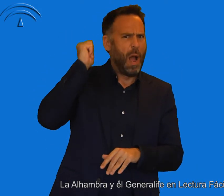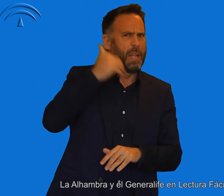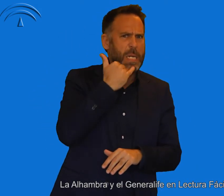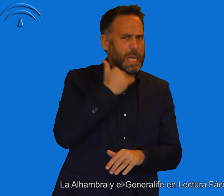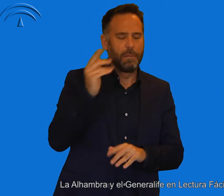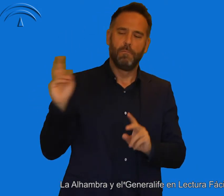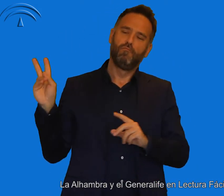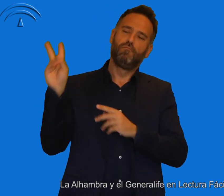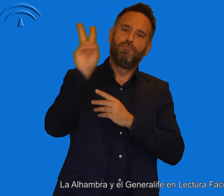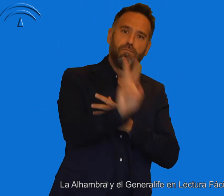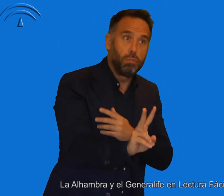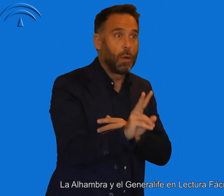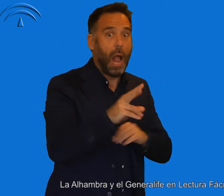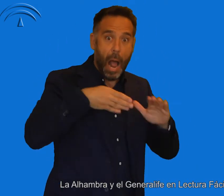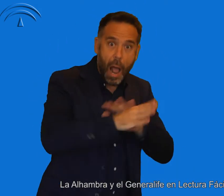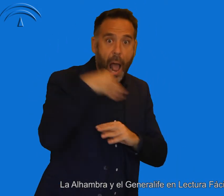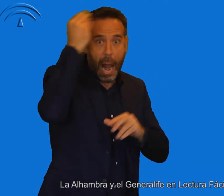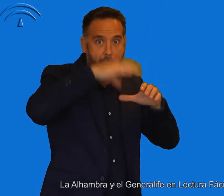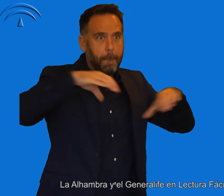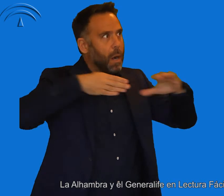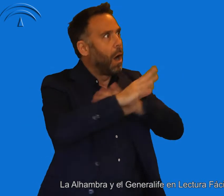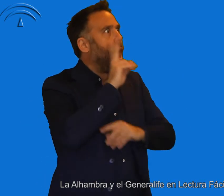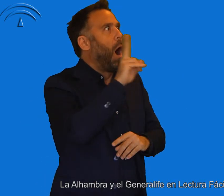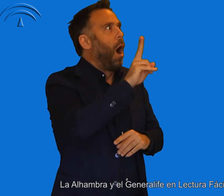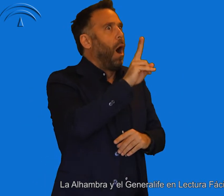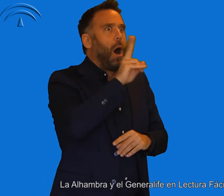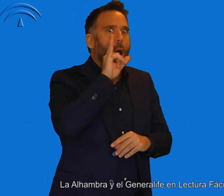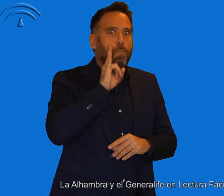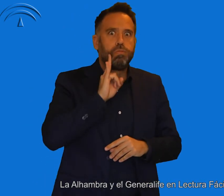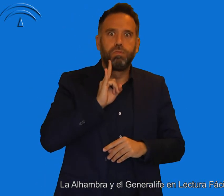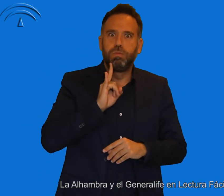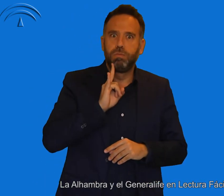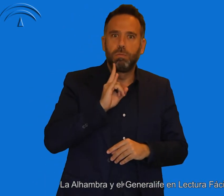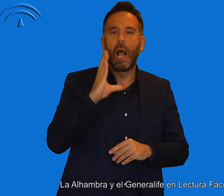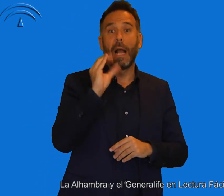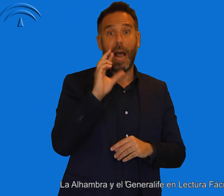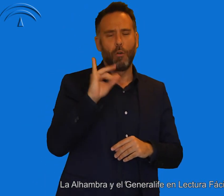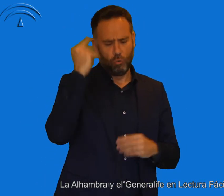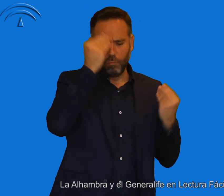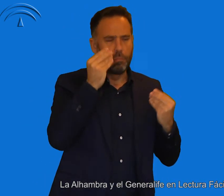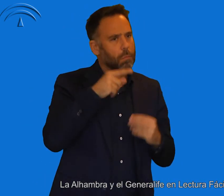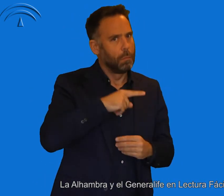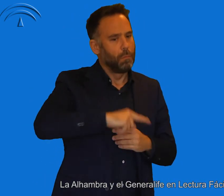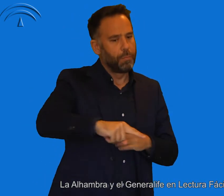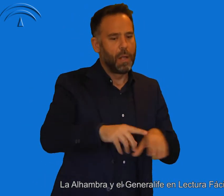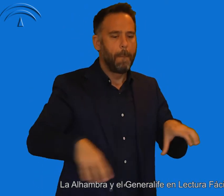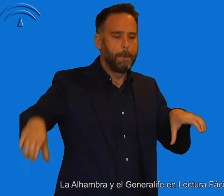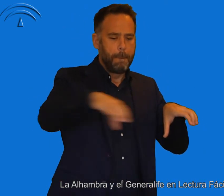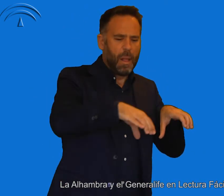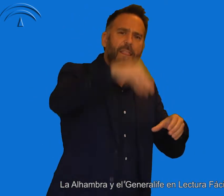Se alojaron en la Alhambra y se quedaron muy sorprendidos. Carlos V decidió construir un palacio